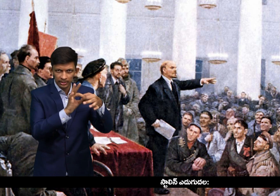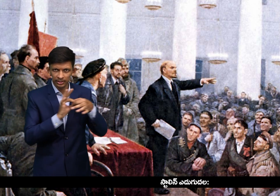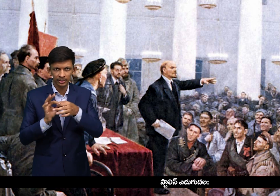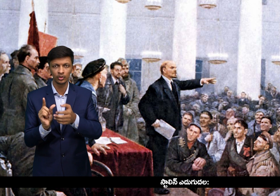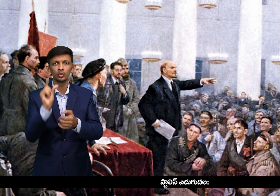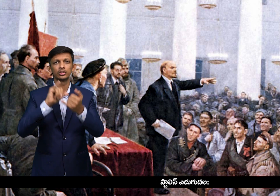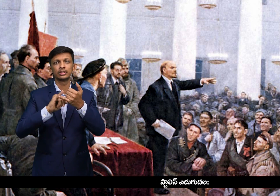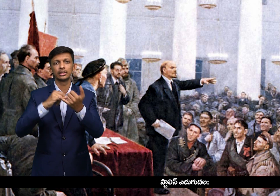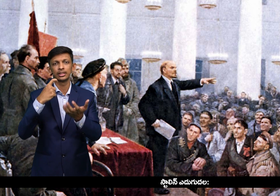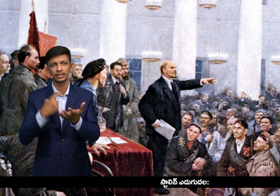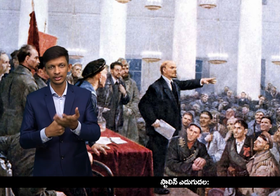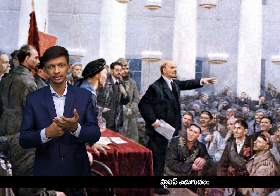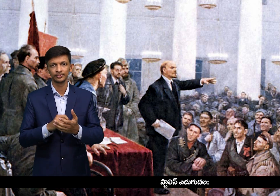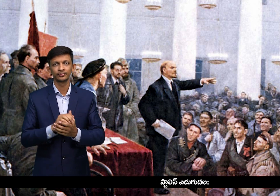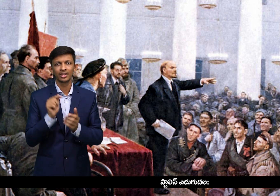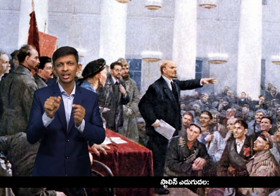స్టాలిన్ ఎదుగుదల